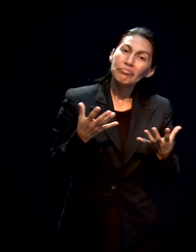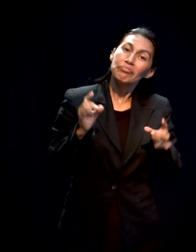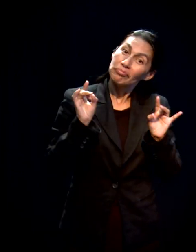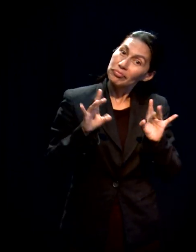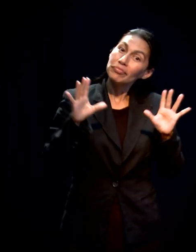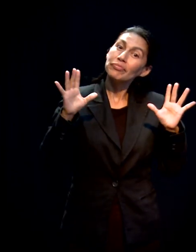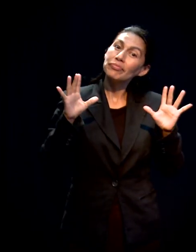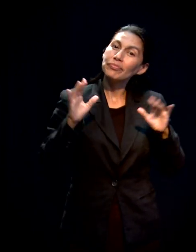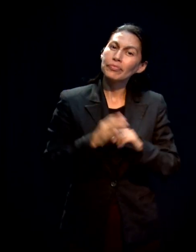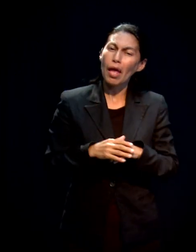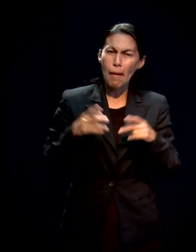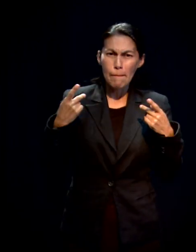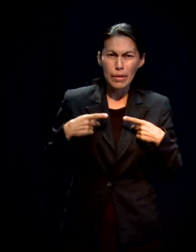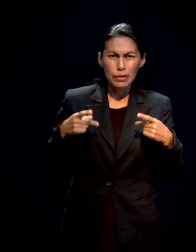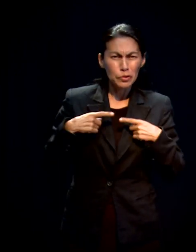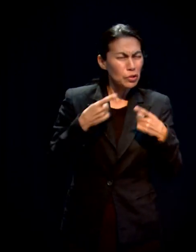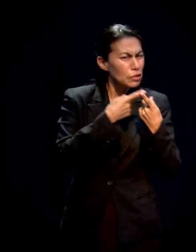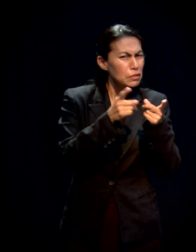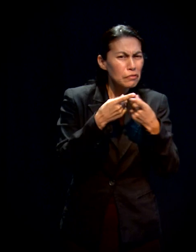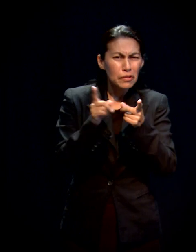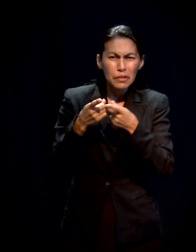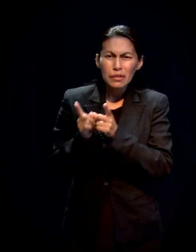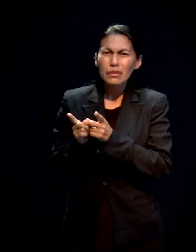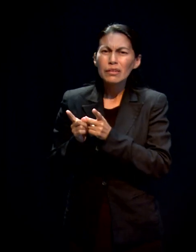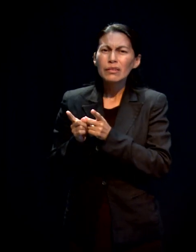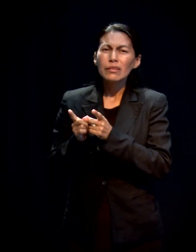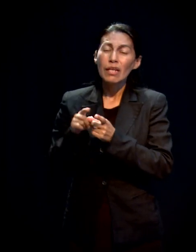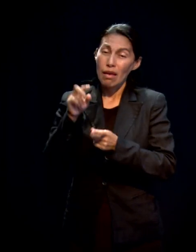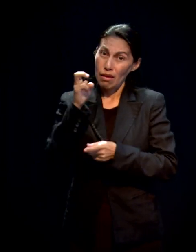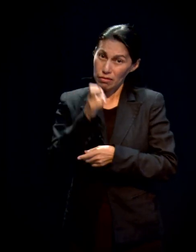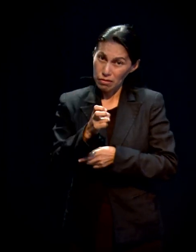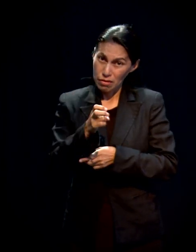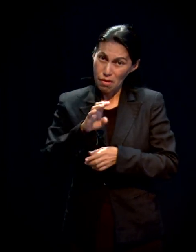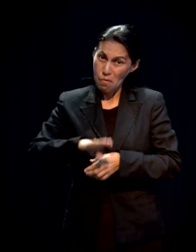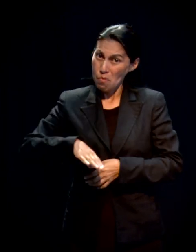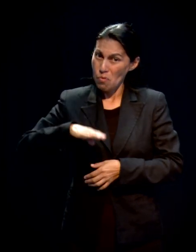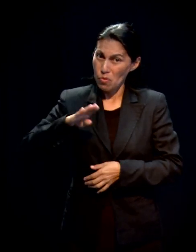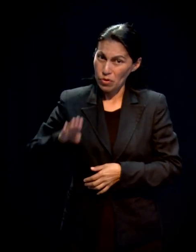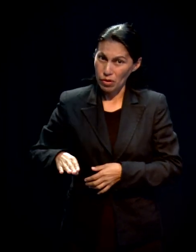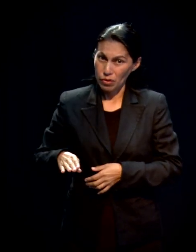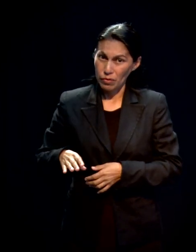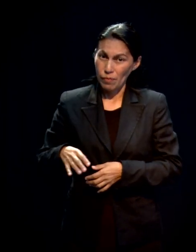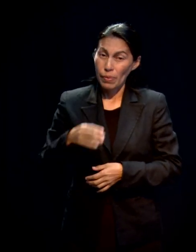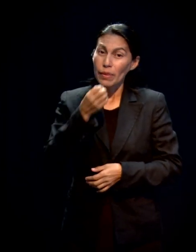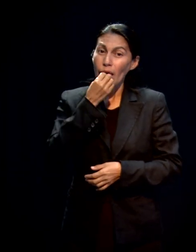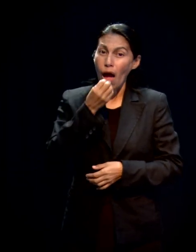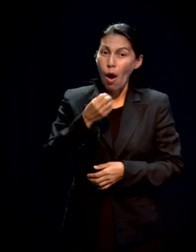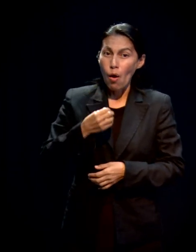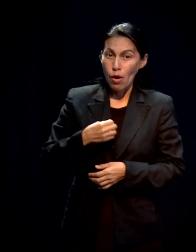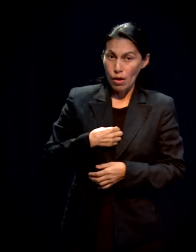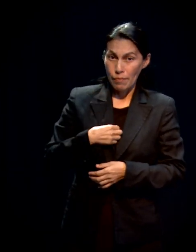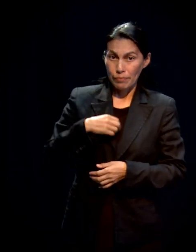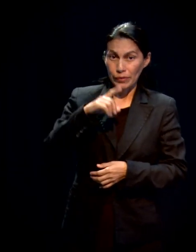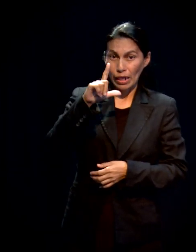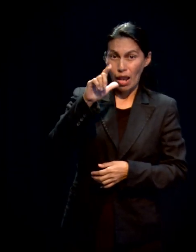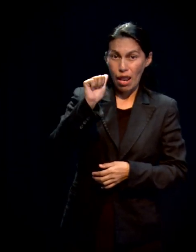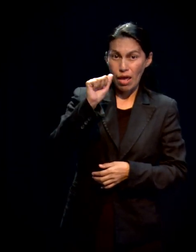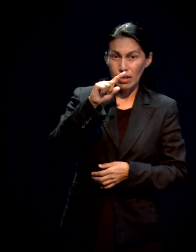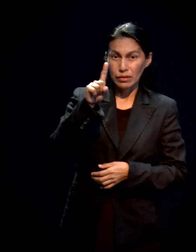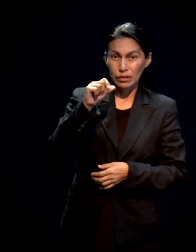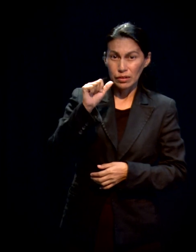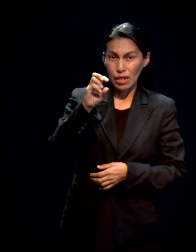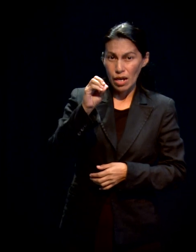milagros lo recibieron personas que finalmente murieron a un lázaro que resucitó